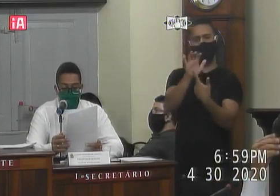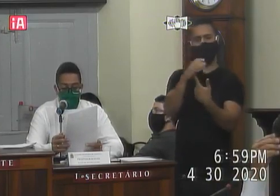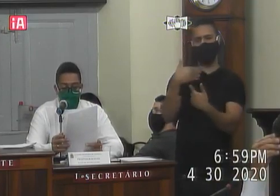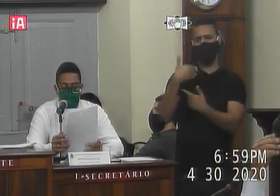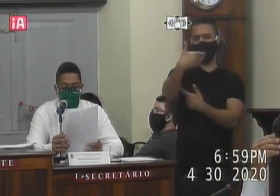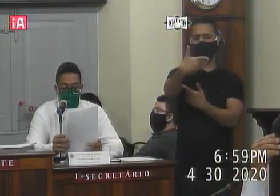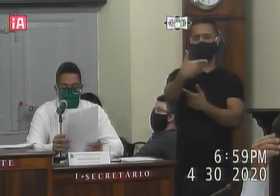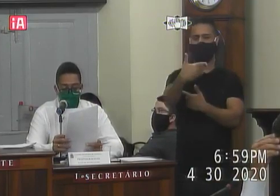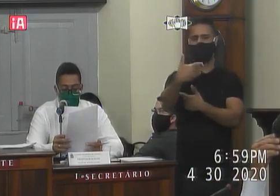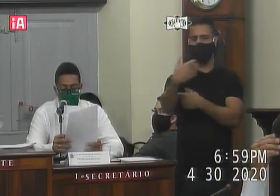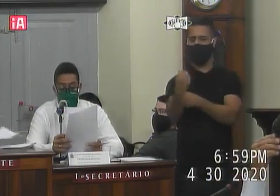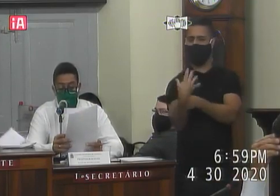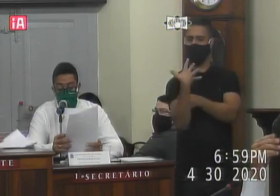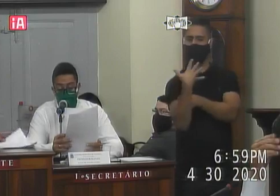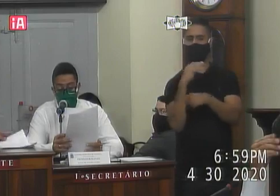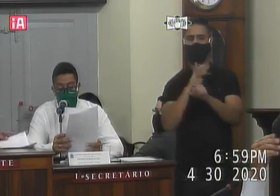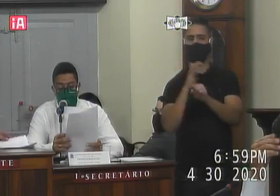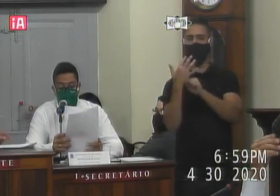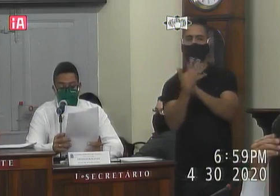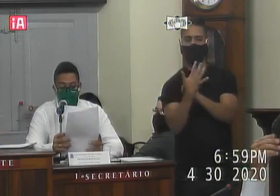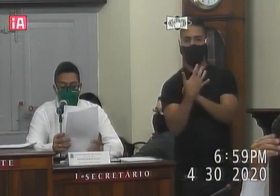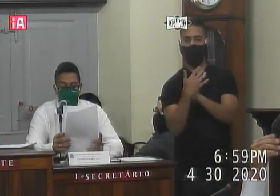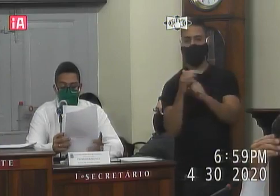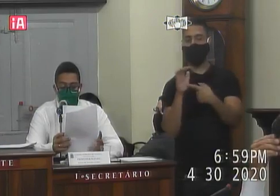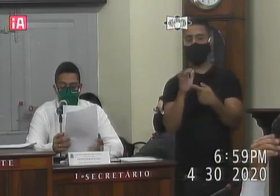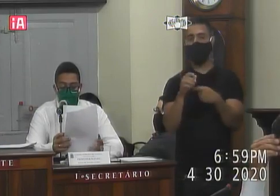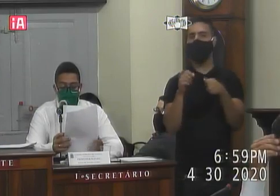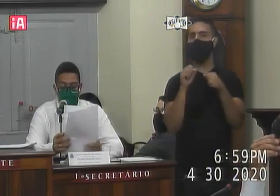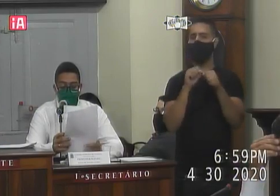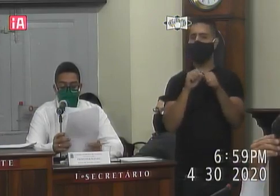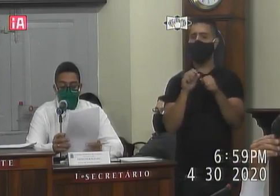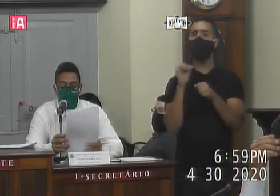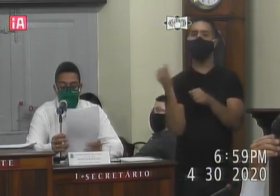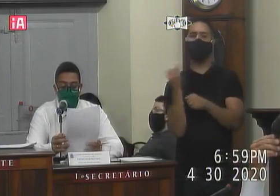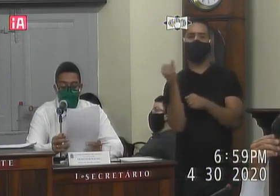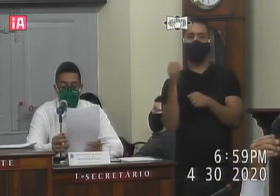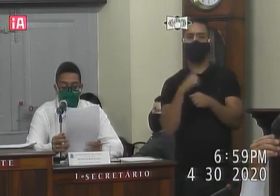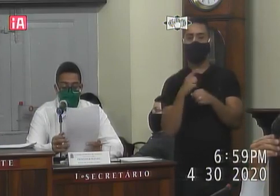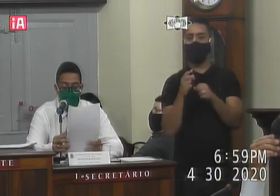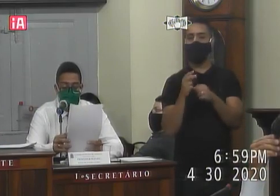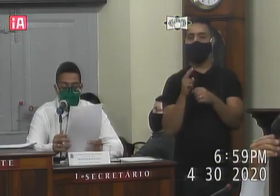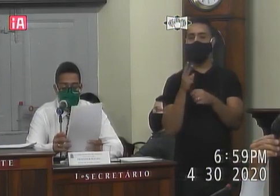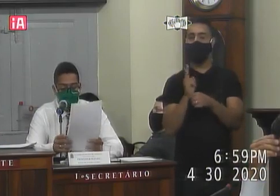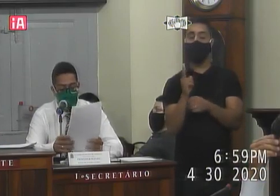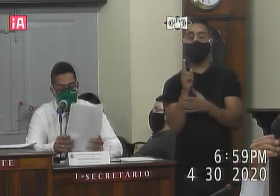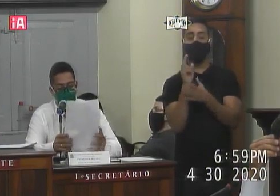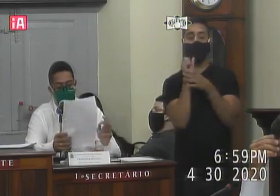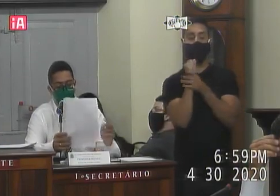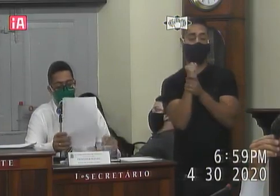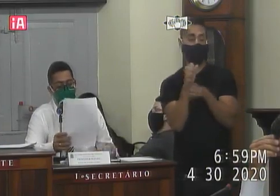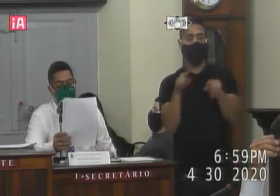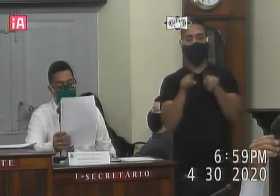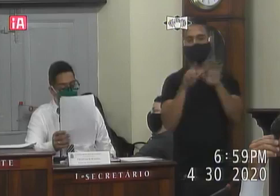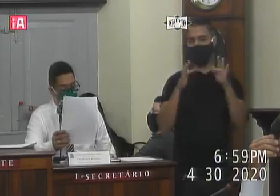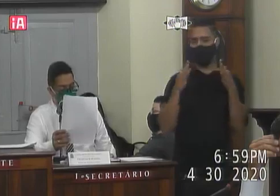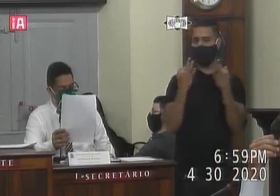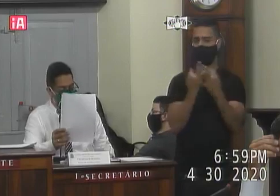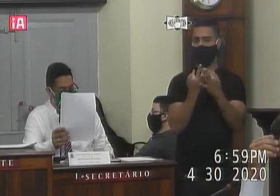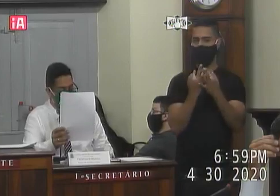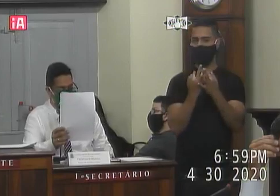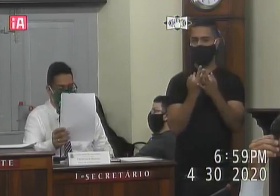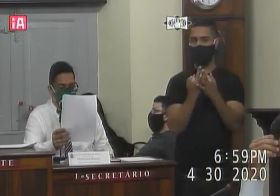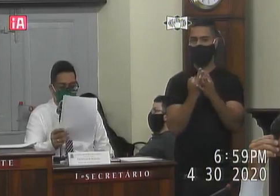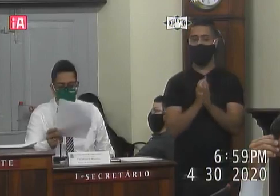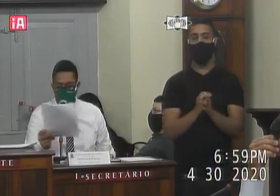à transmissão do coronavírus. Tal indicação faz de suma importância a fim de garantir a saúde dos profissionais e seus familiares. Sala de